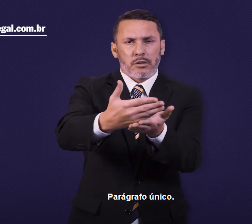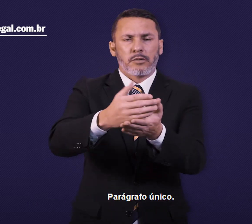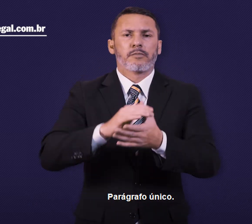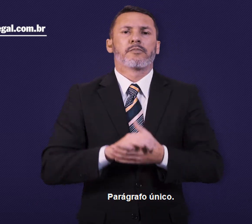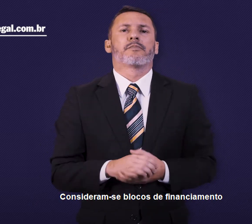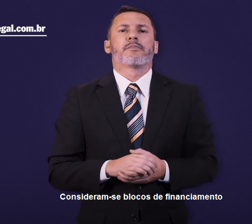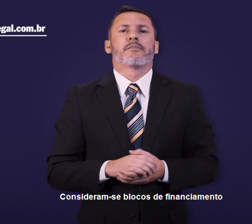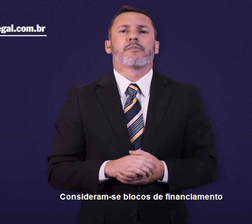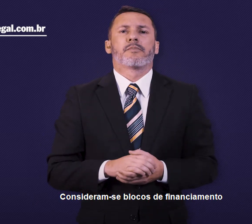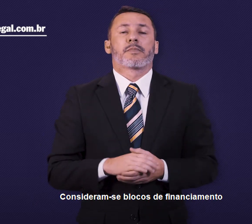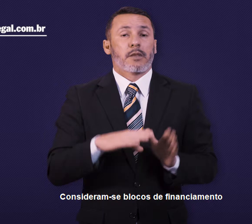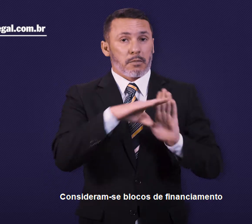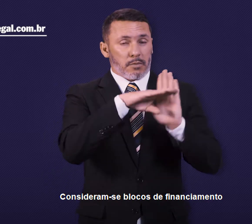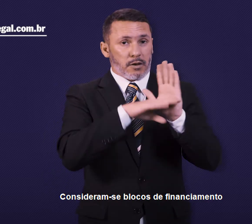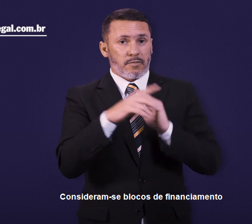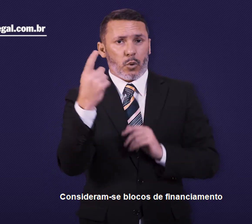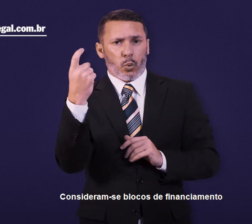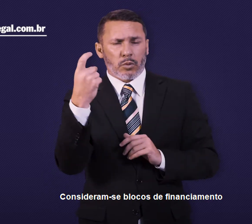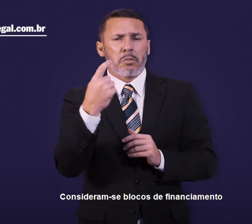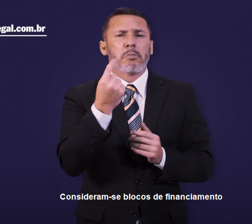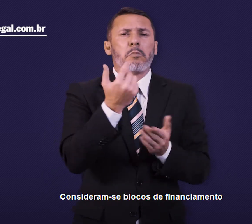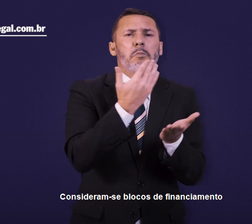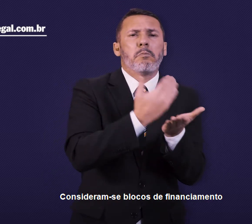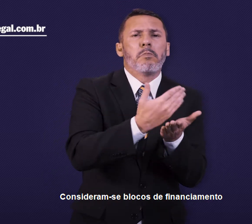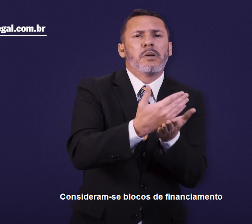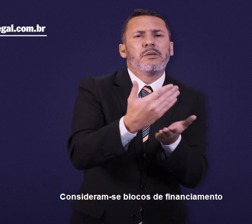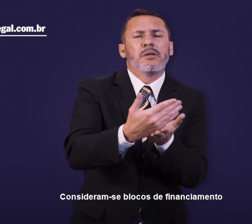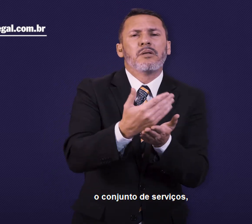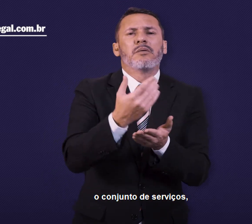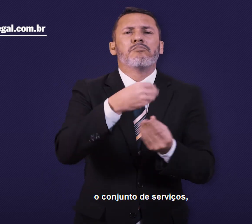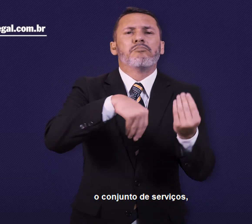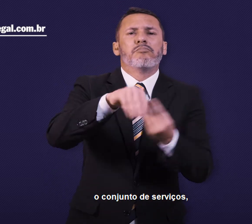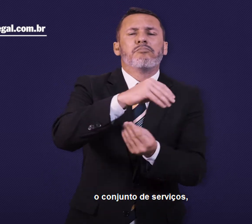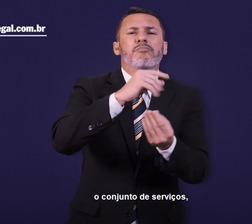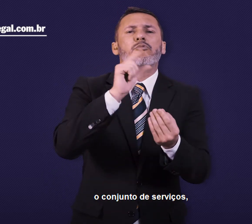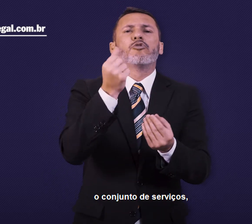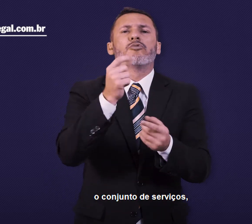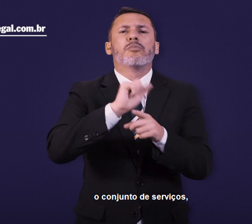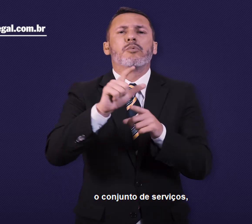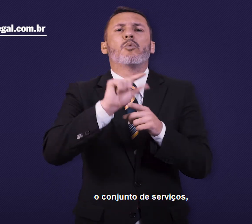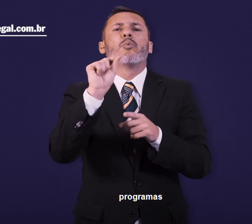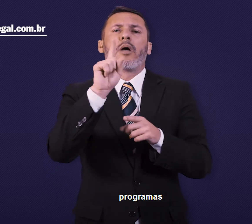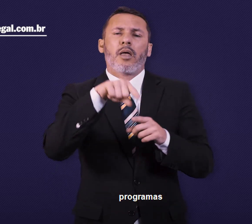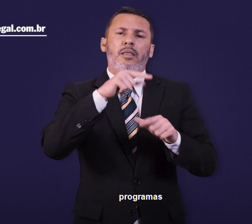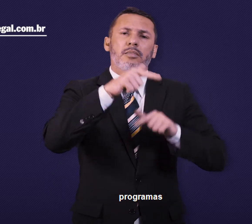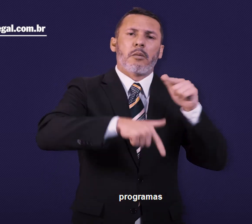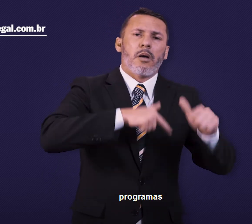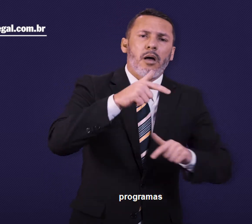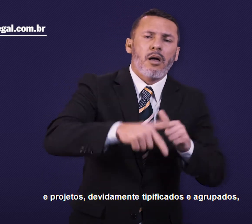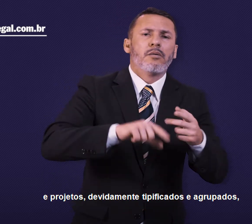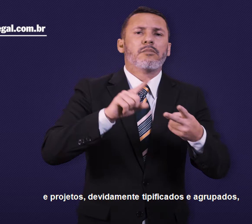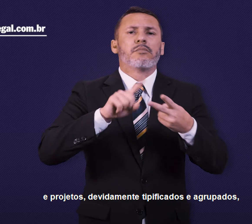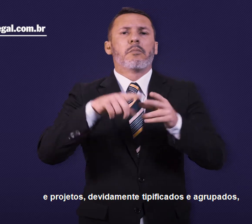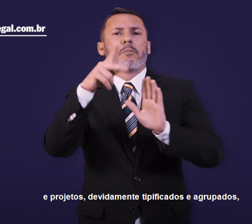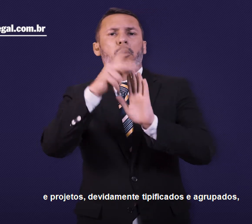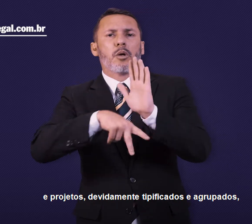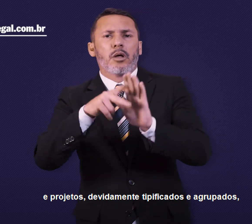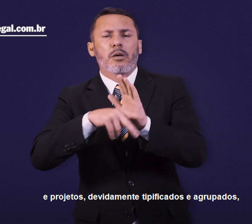único. Consideram-se blocos de financiamento o conjunto de serviços, programas e projetos